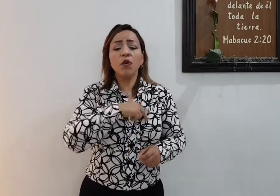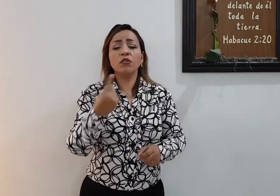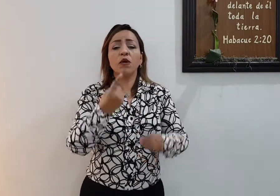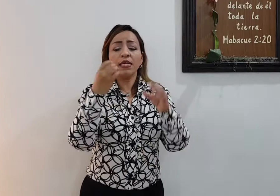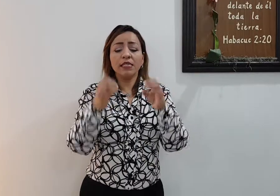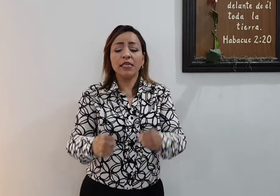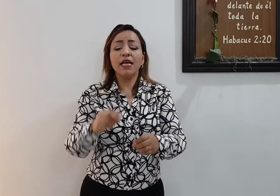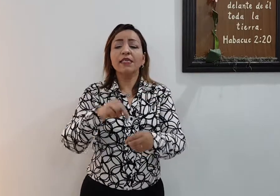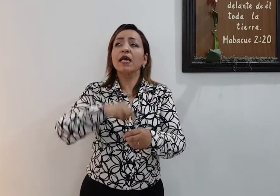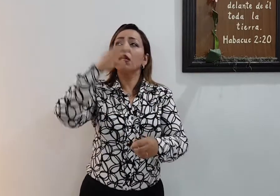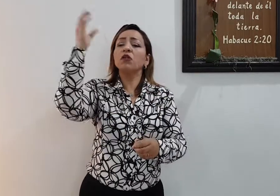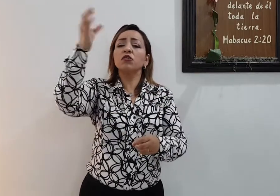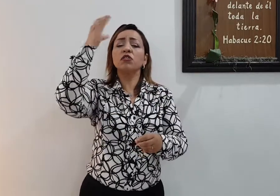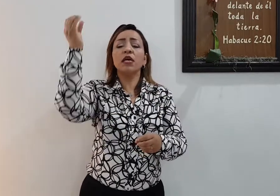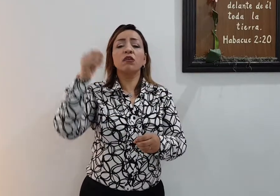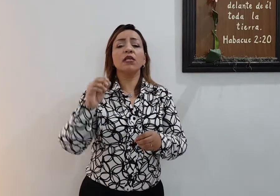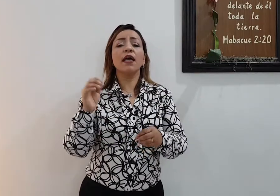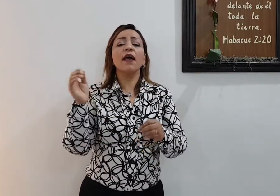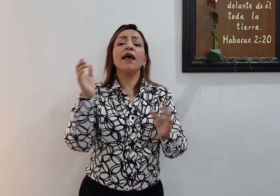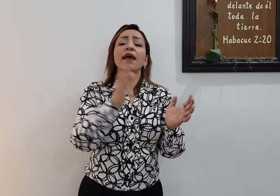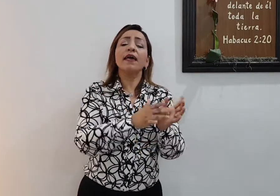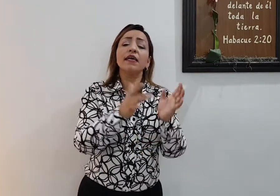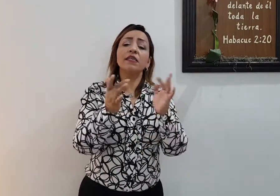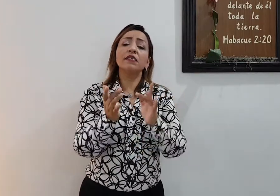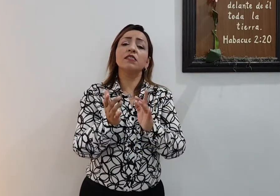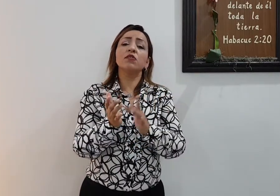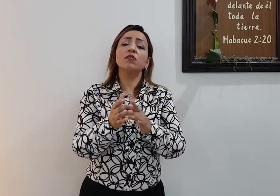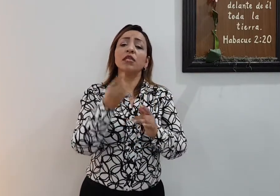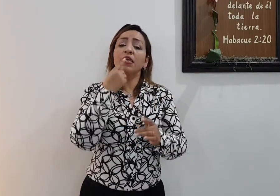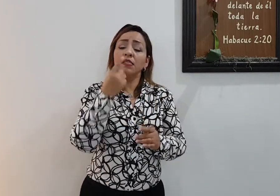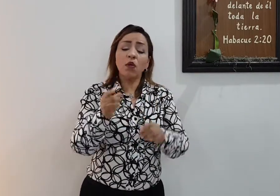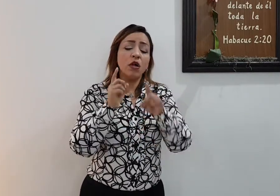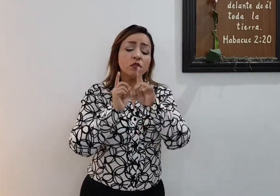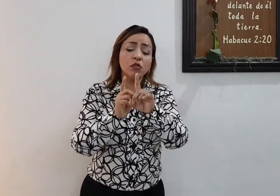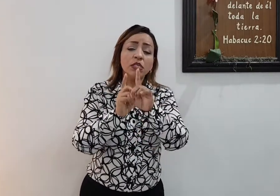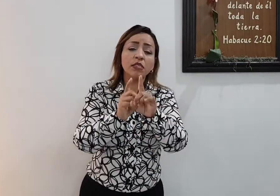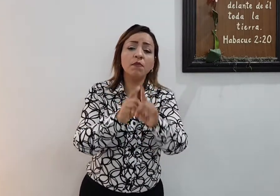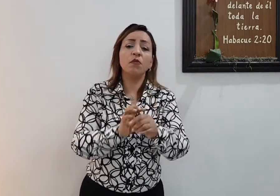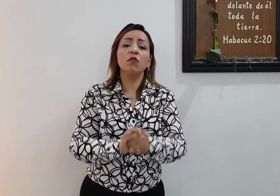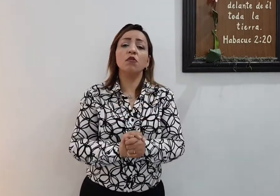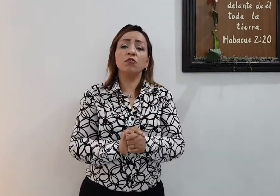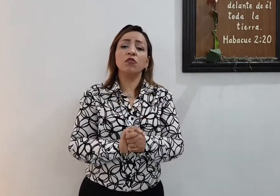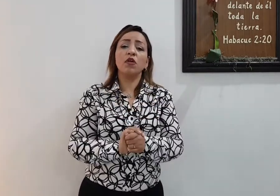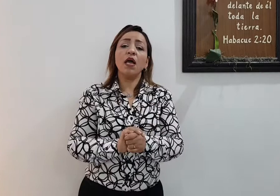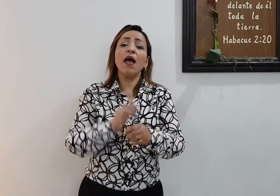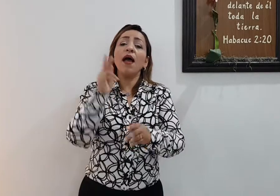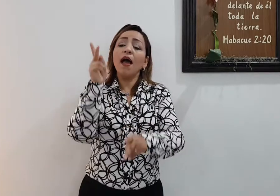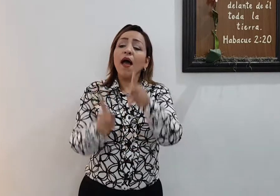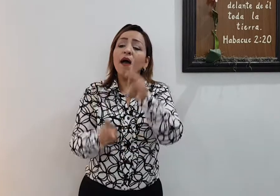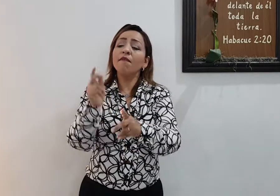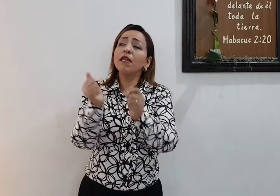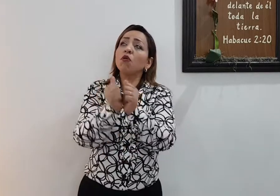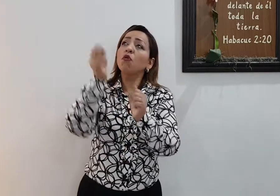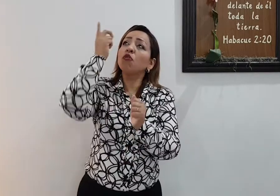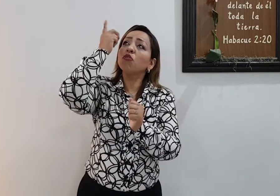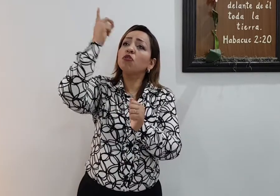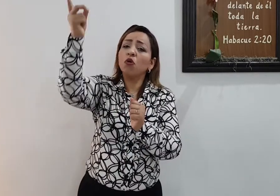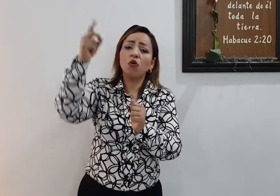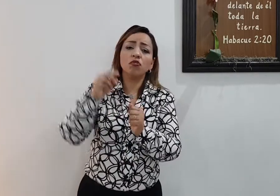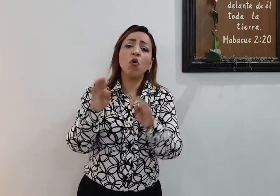a sus discípulos que se dirigieran a Dios como ¿quién? Como Padre. Porque Jesús sabe la